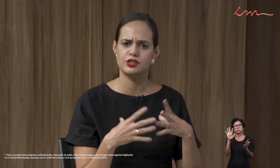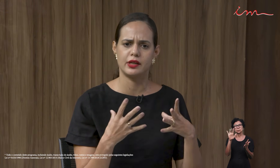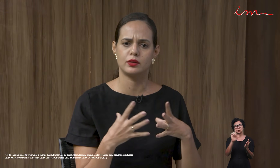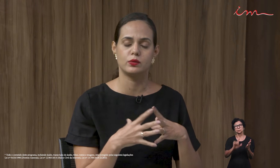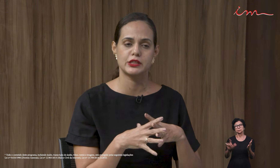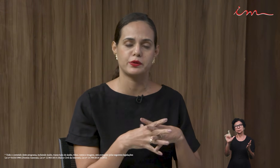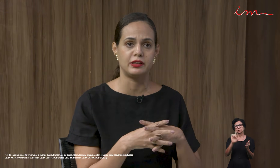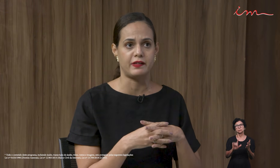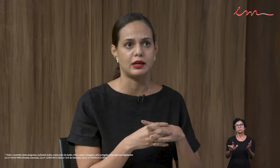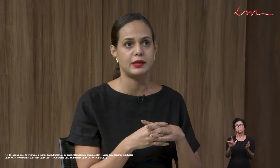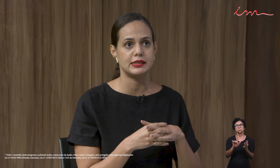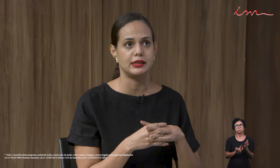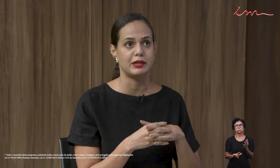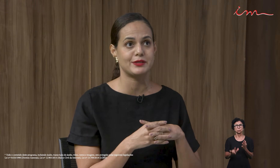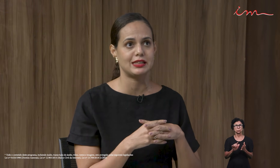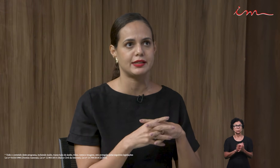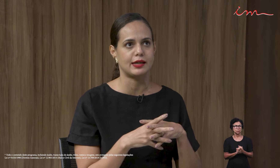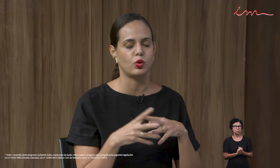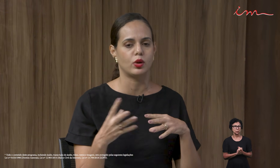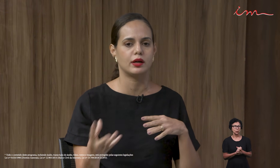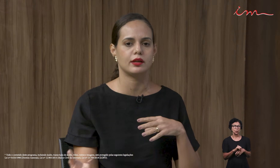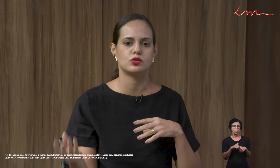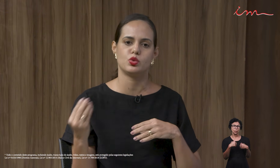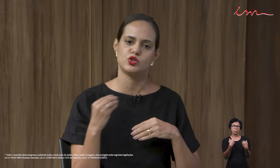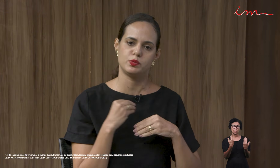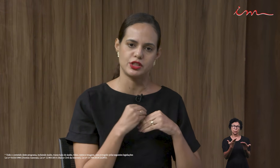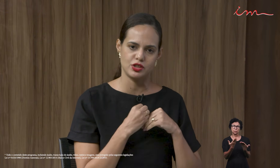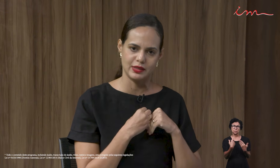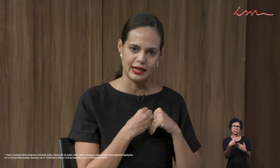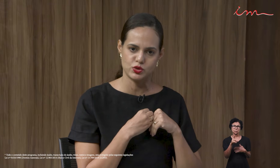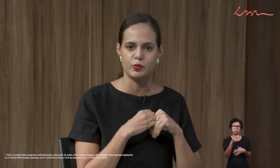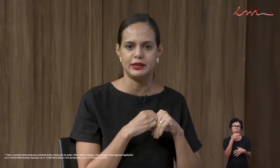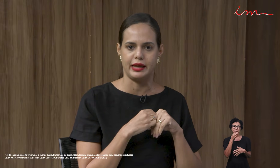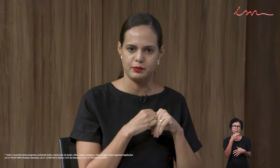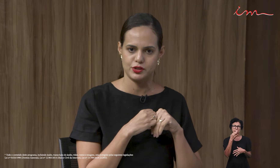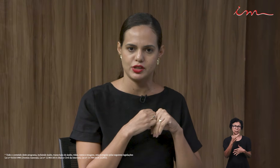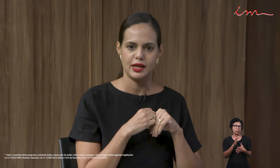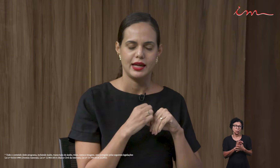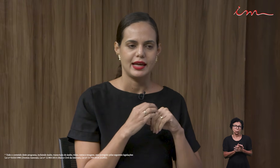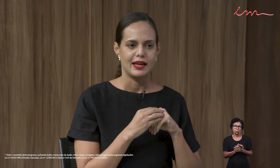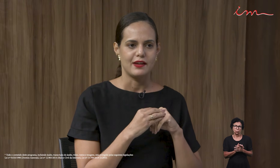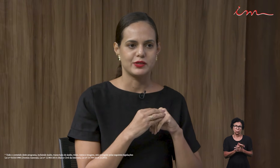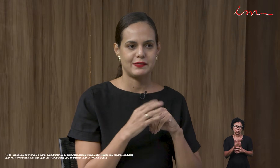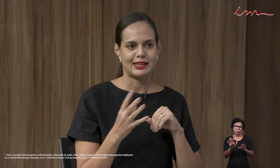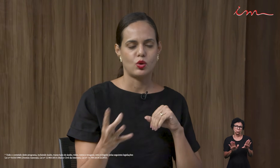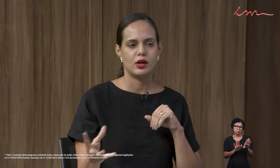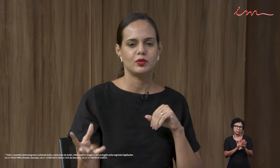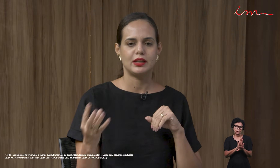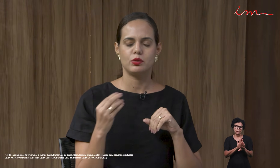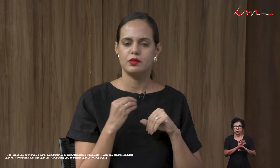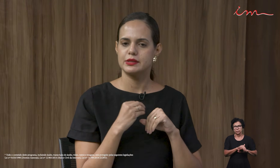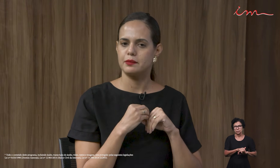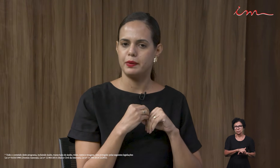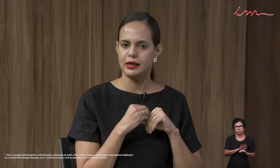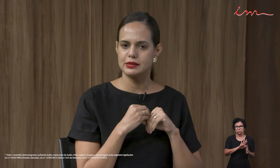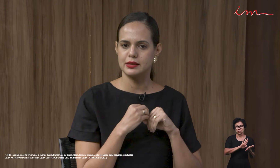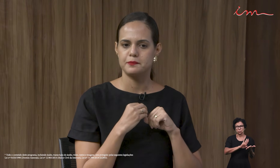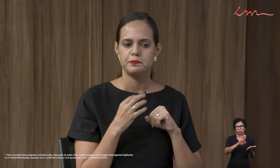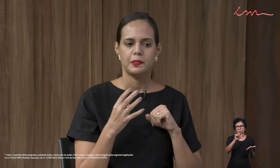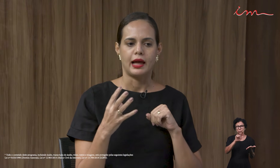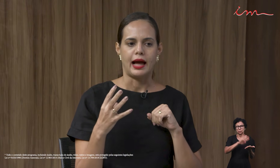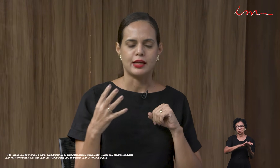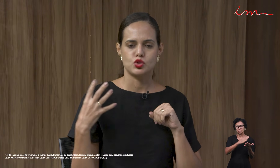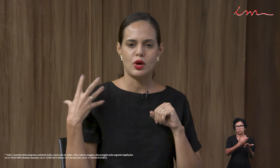linhas de literaturas podem falar bem assim, mas você vai estar colocando a sua subjetividade como intérprete. Você vai estar colocando aquilo que você